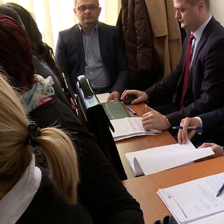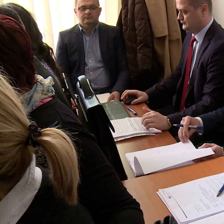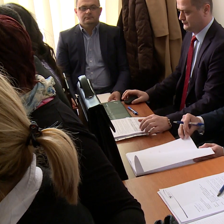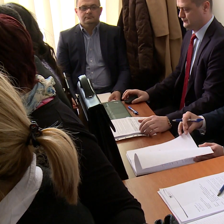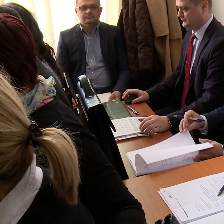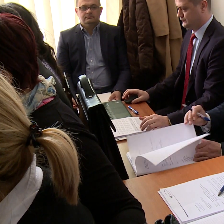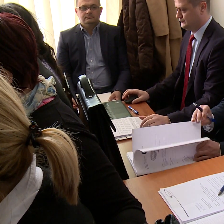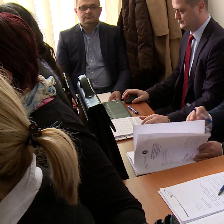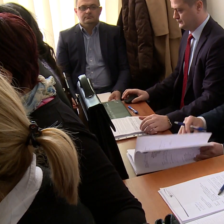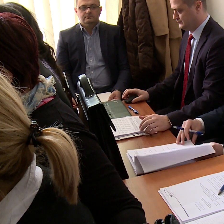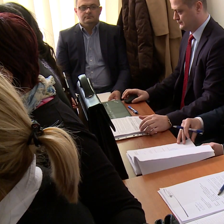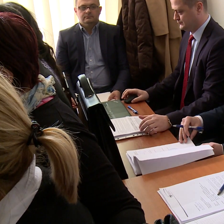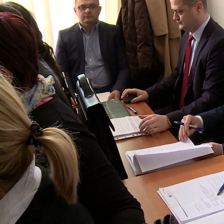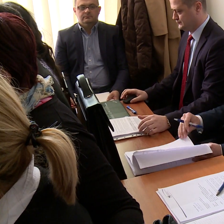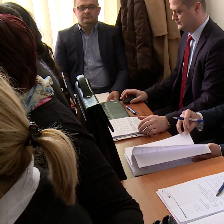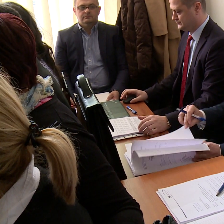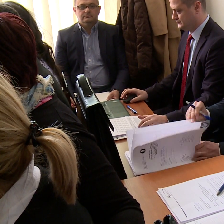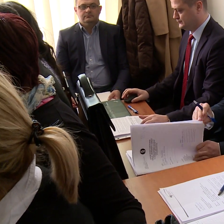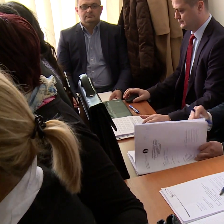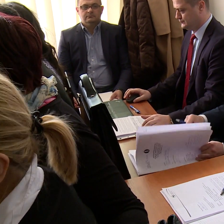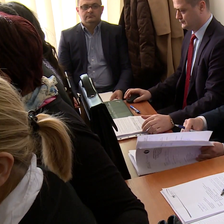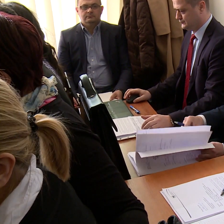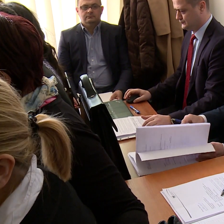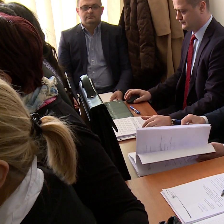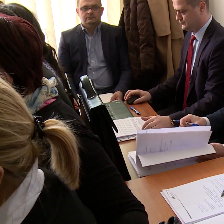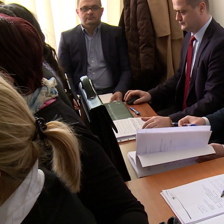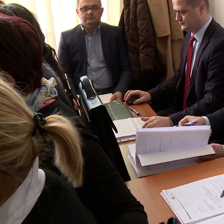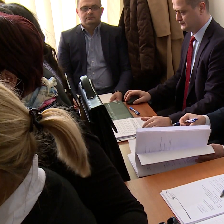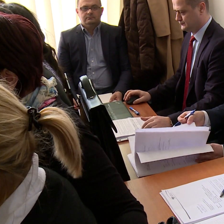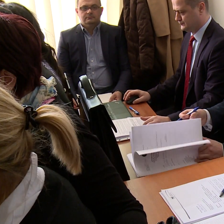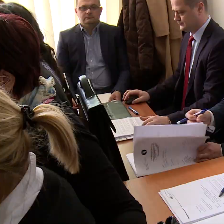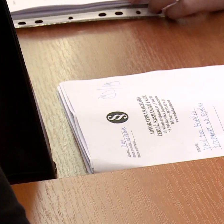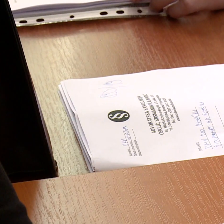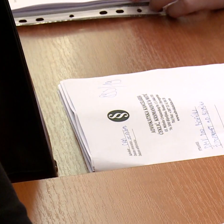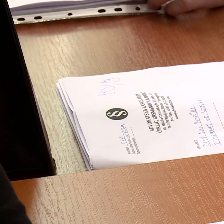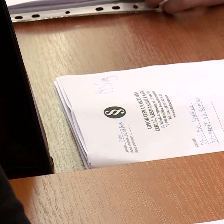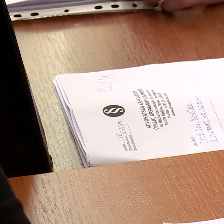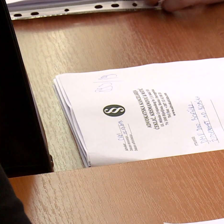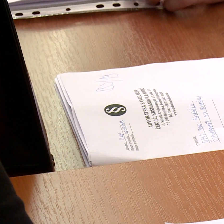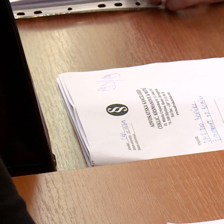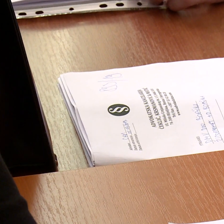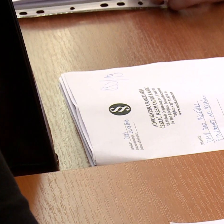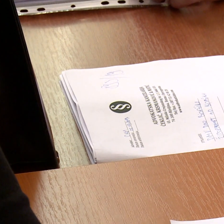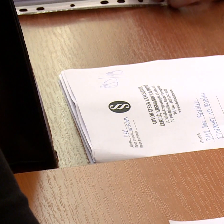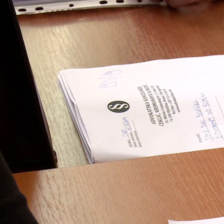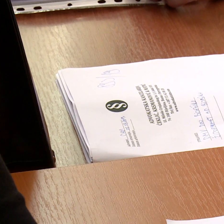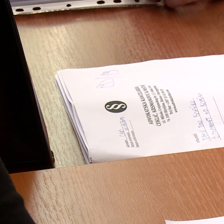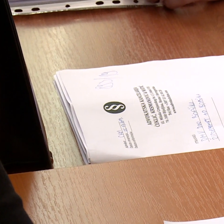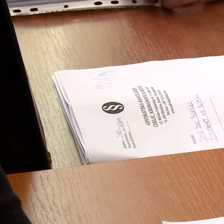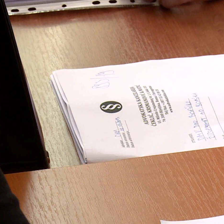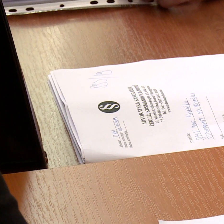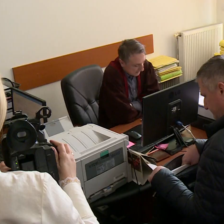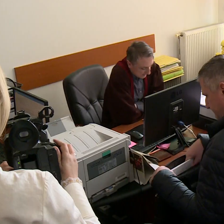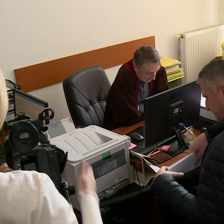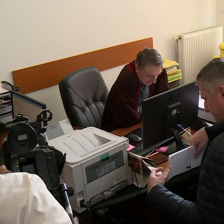vlasnika kompanije Miri Pavlović. Banci BBI priznato je namirenje na objektu restorana Chicago, a investitoru Pavgord na objektu